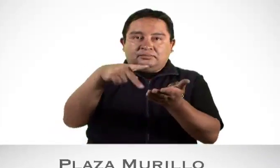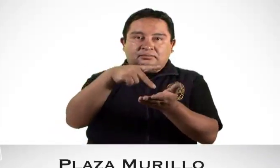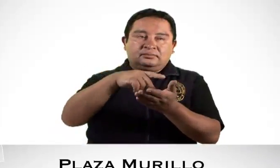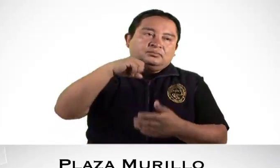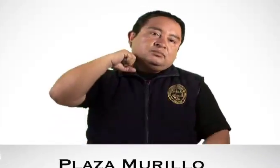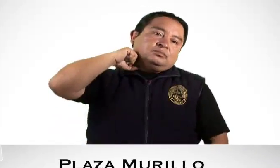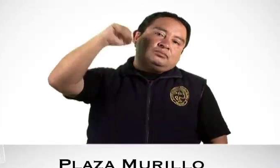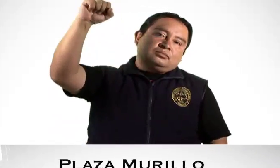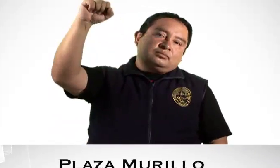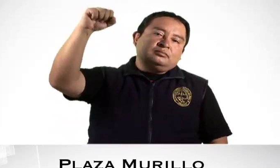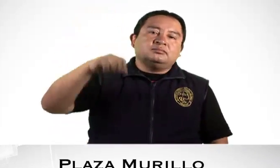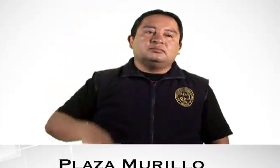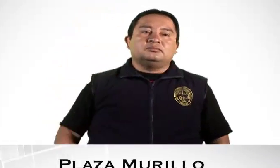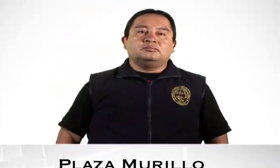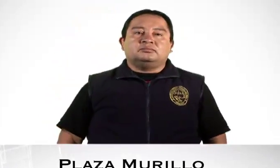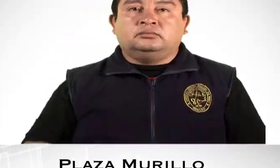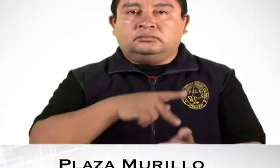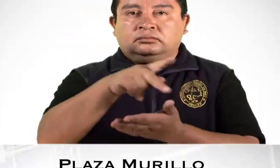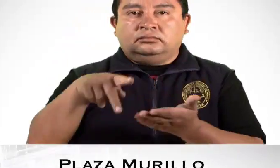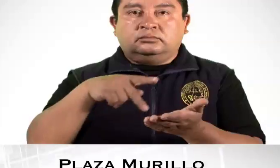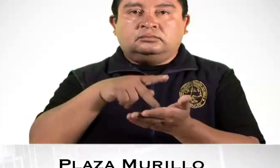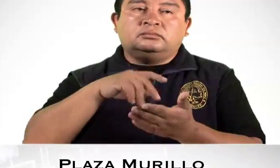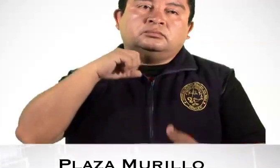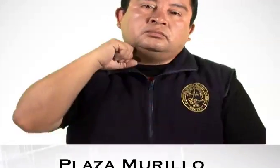Plaza Murillo. Plaza Murillo.